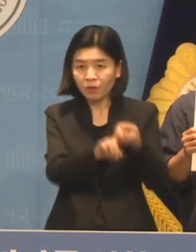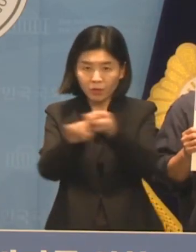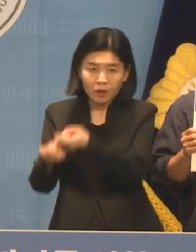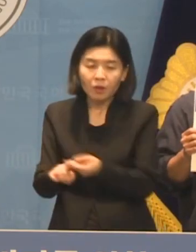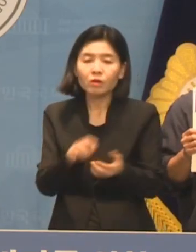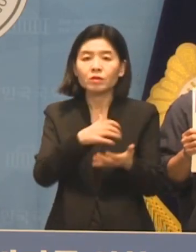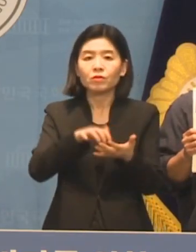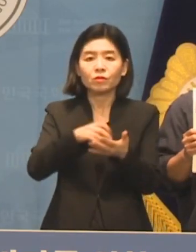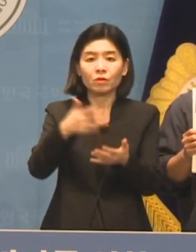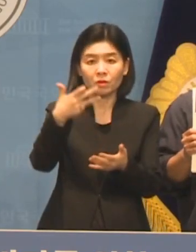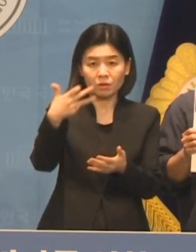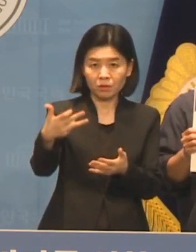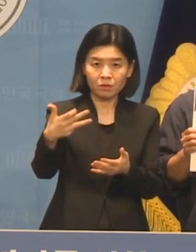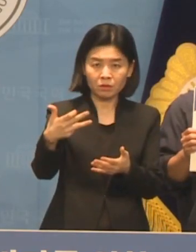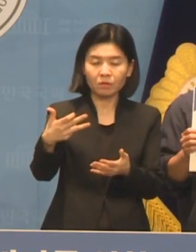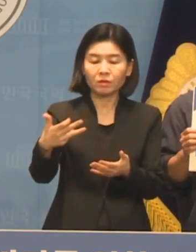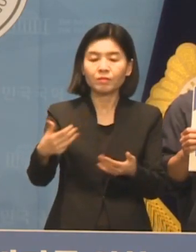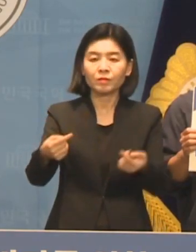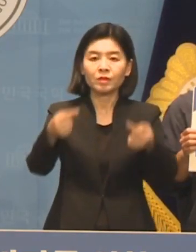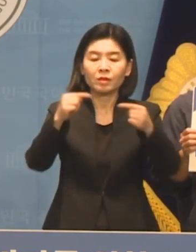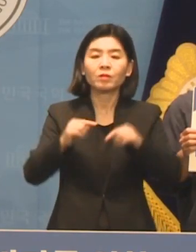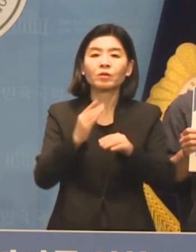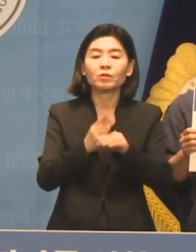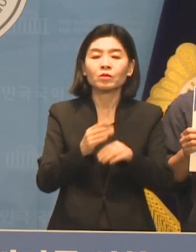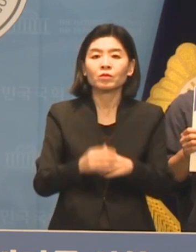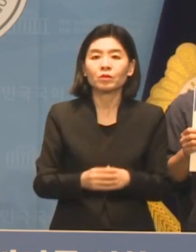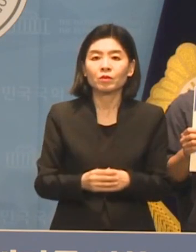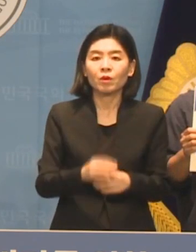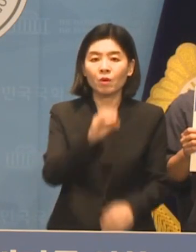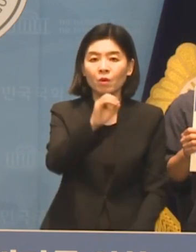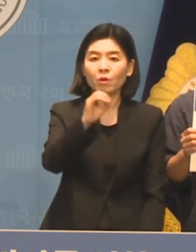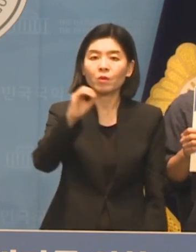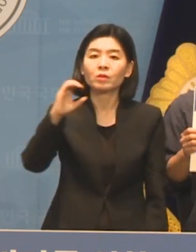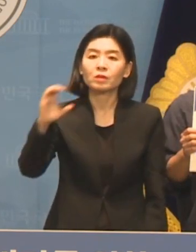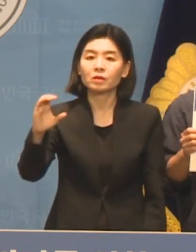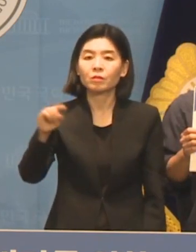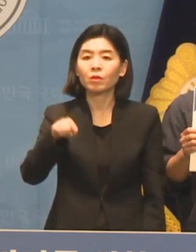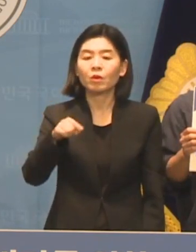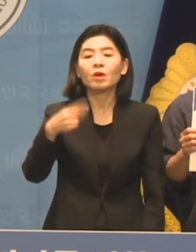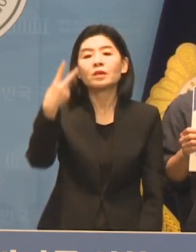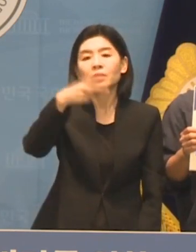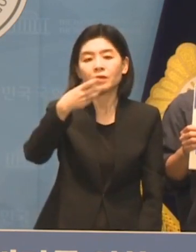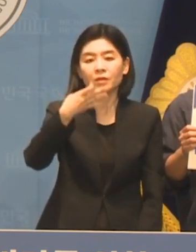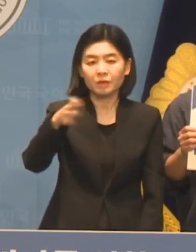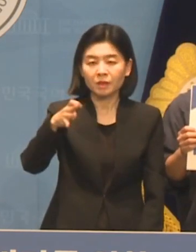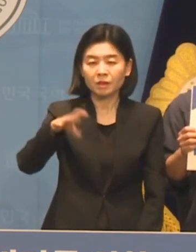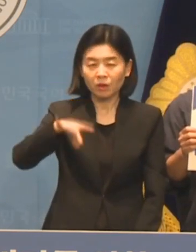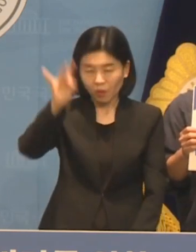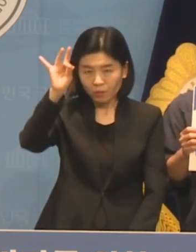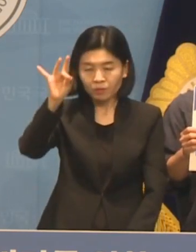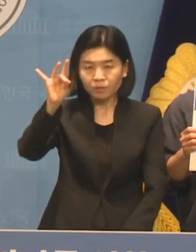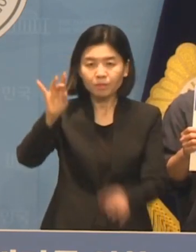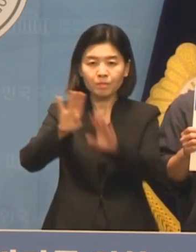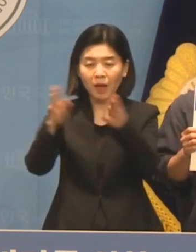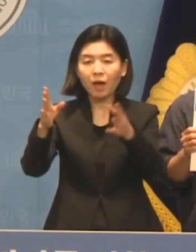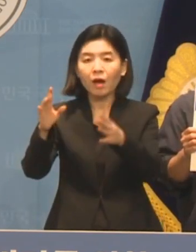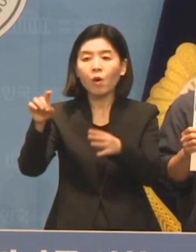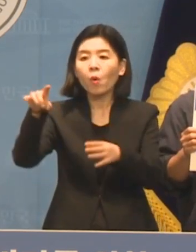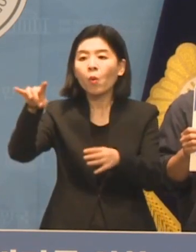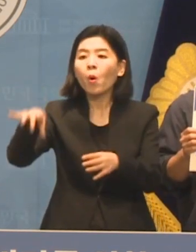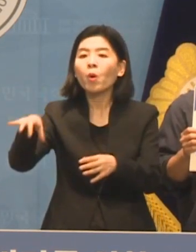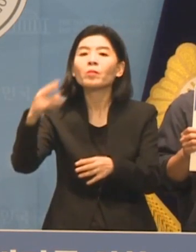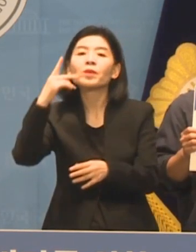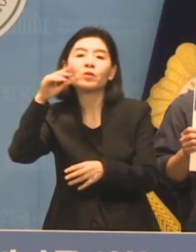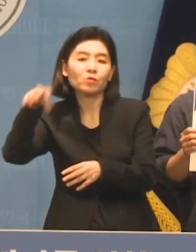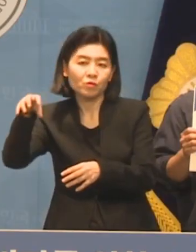18개 단체가 함께하고 있습니다. 아워오션 컨퍼런스는 2014년에 미국에서 처음 시작됐고요. 이래로